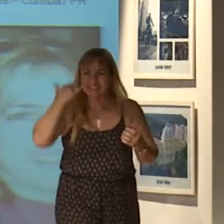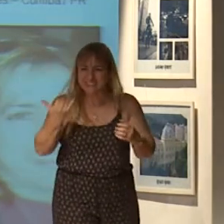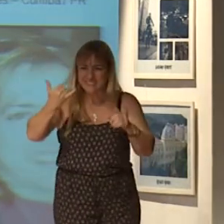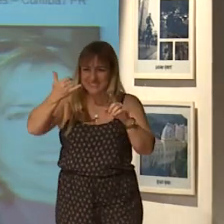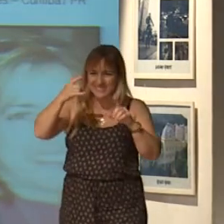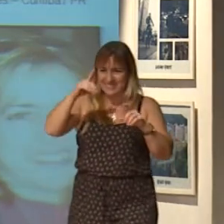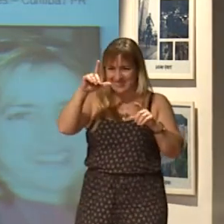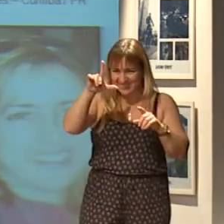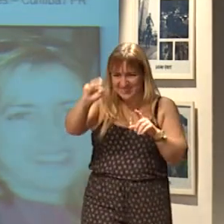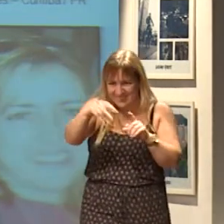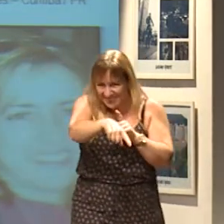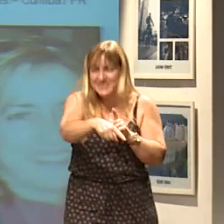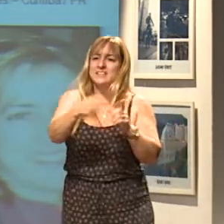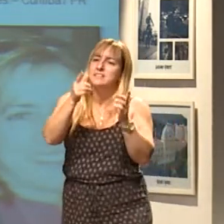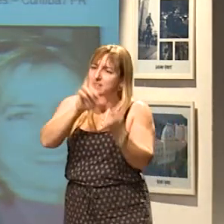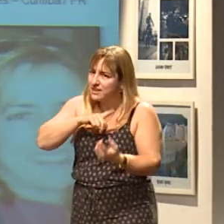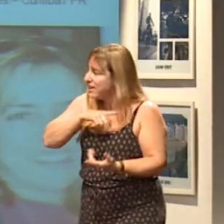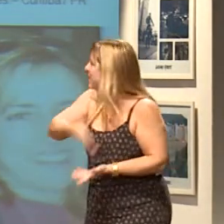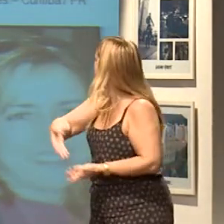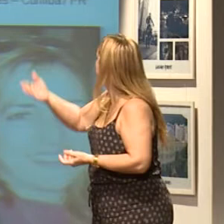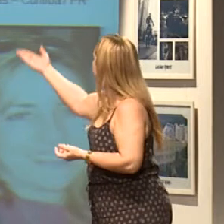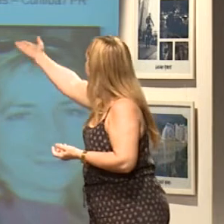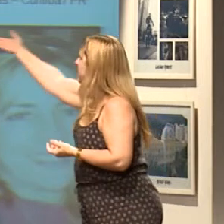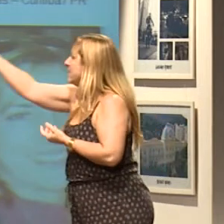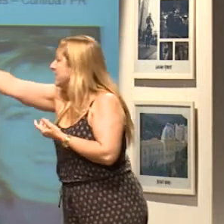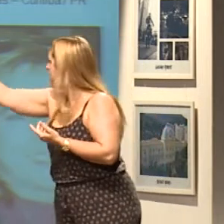Ela é psicóloga. A Lígia também.